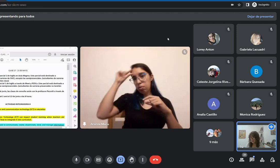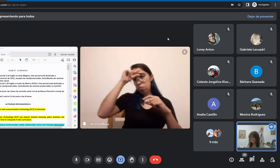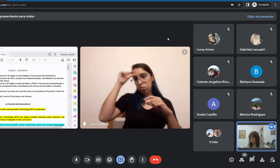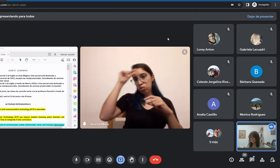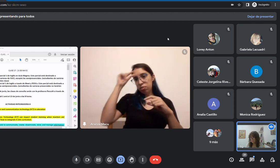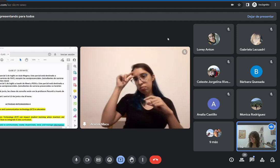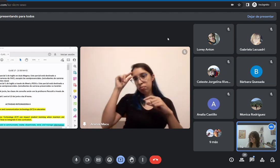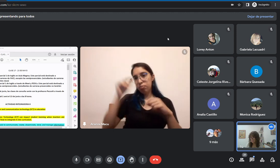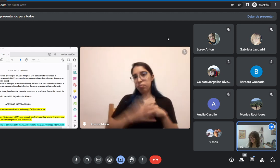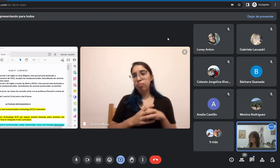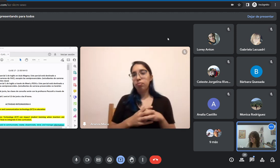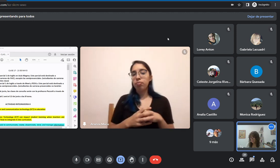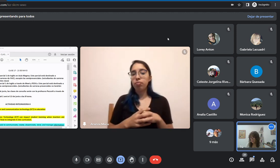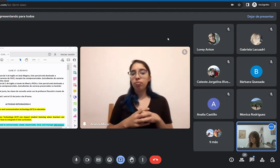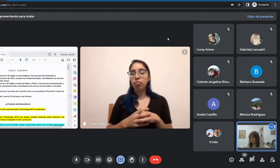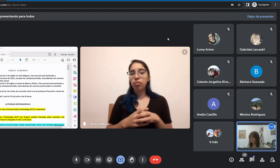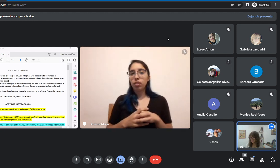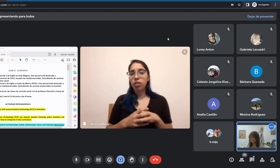que,